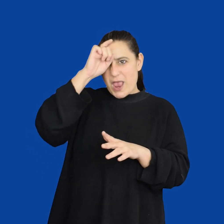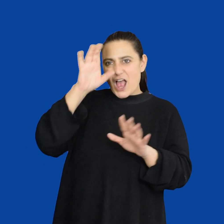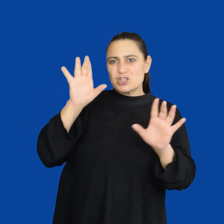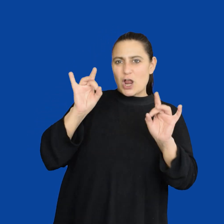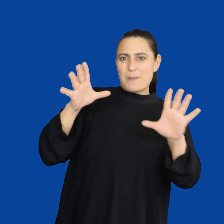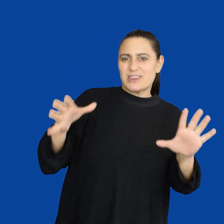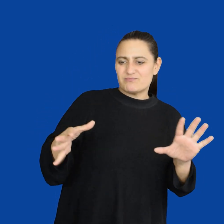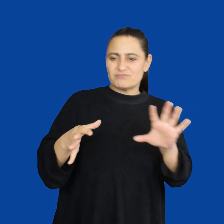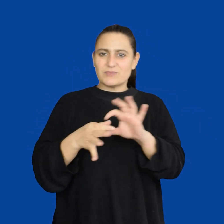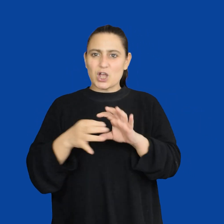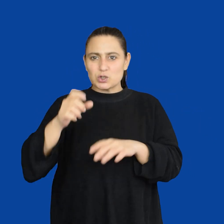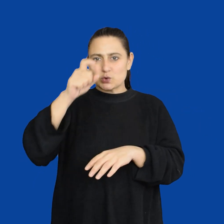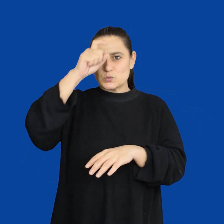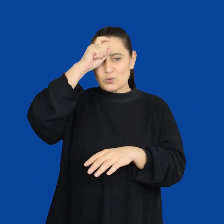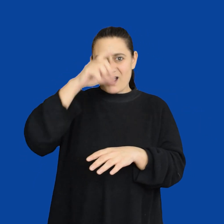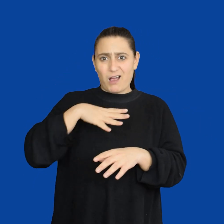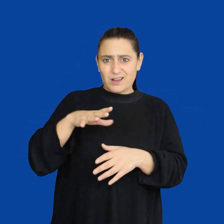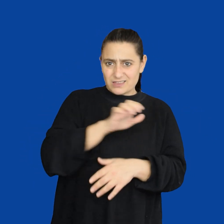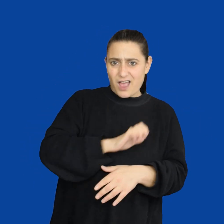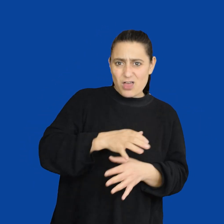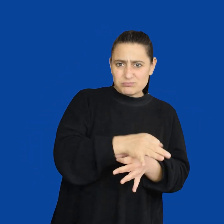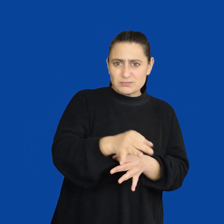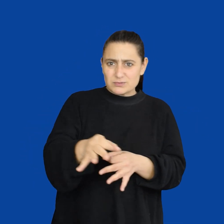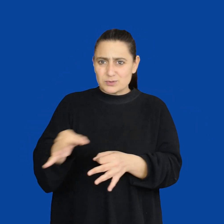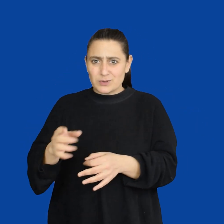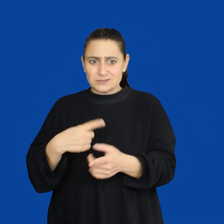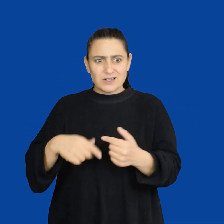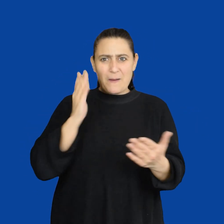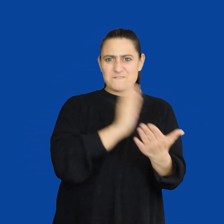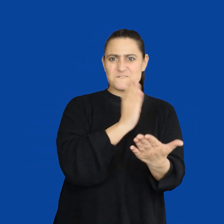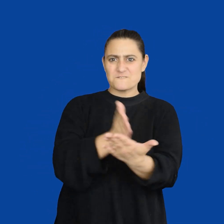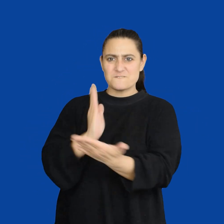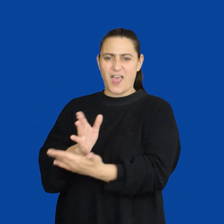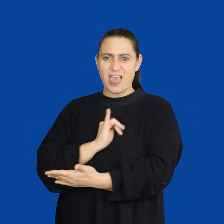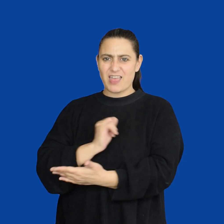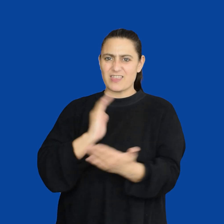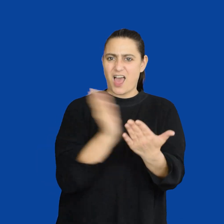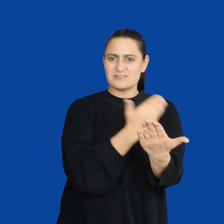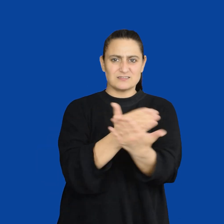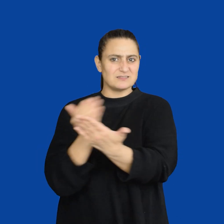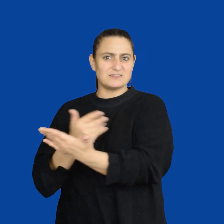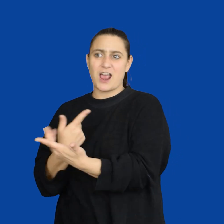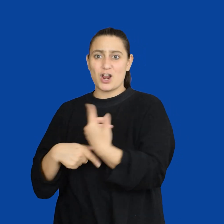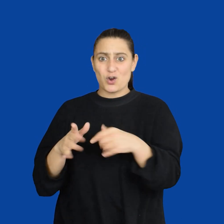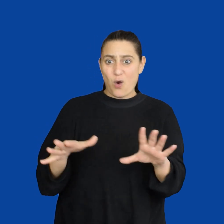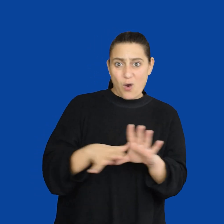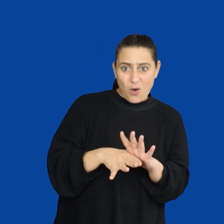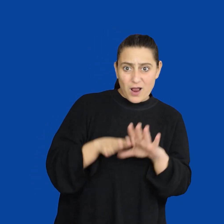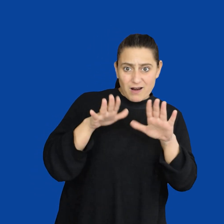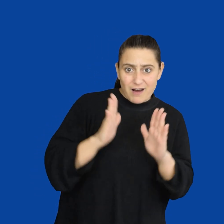nacionalista, Turquía para los turcos, que en un estado multiétnico significó la represión de las identidades que no compartían